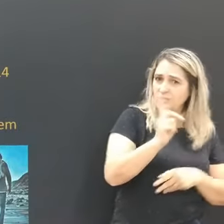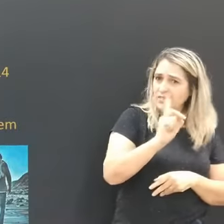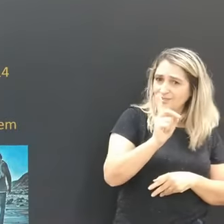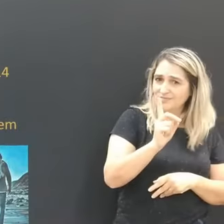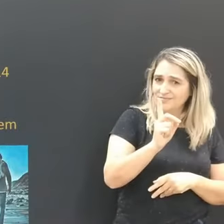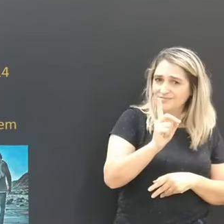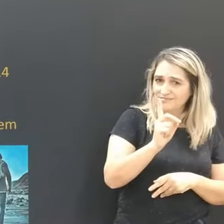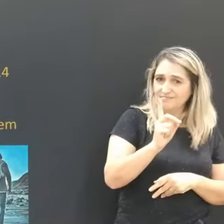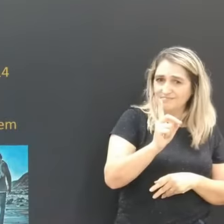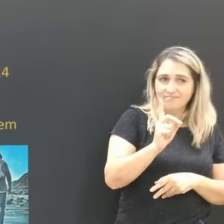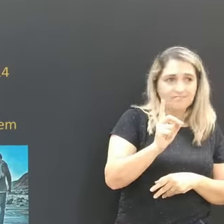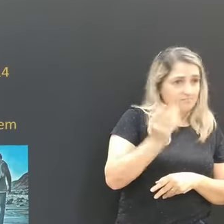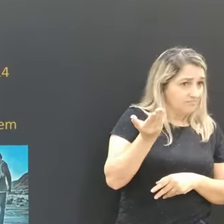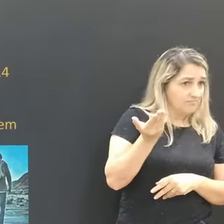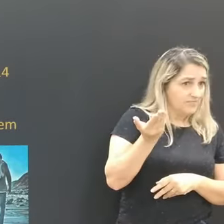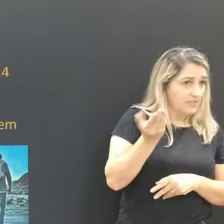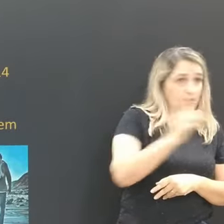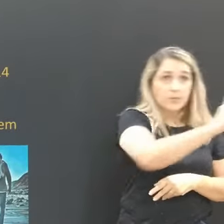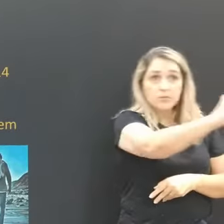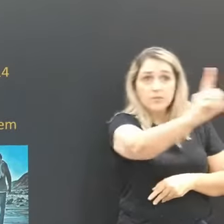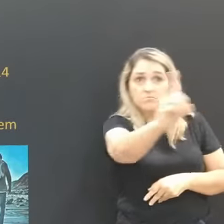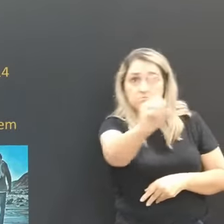Às vezes a gente olha,